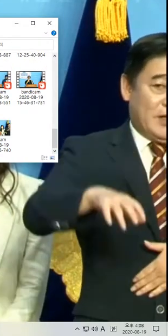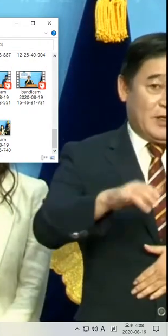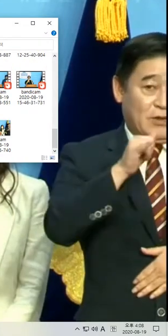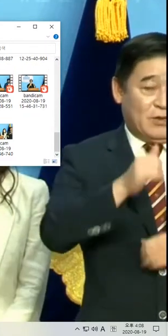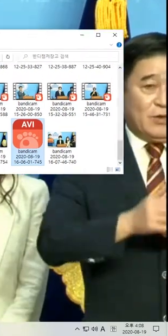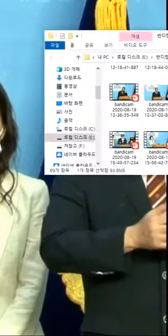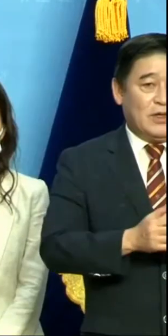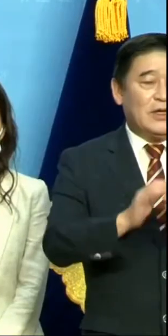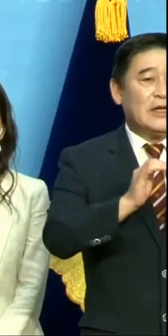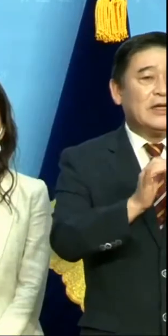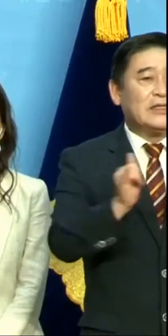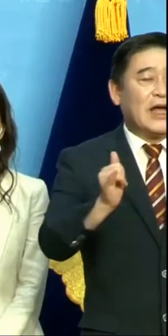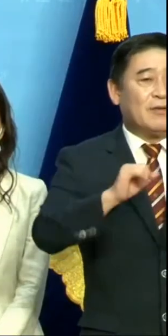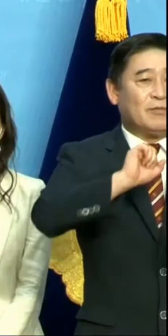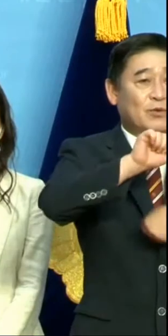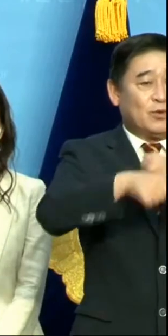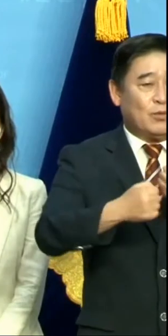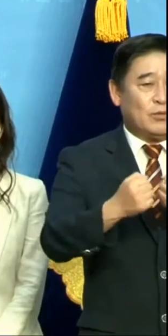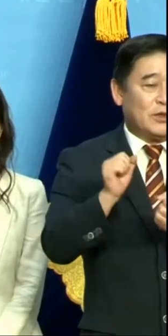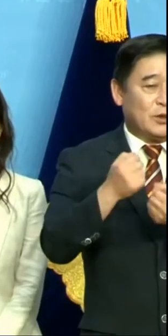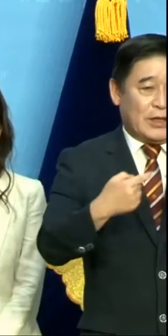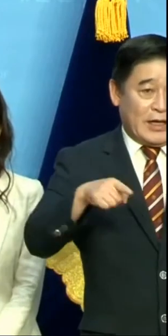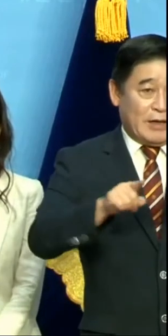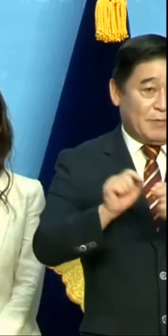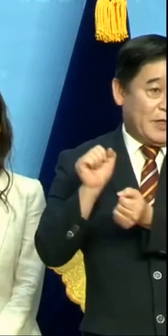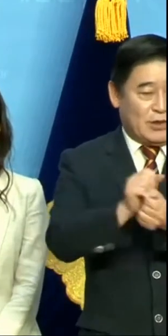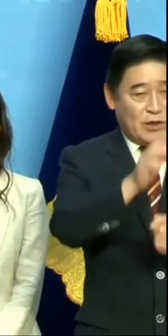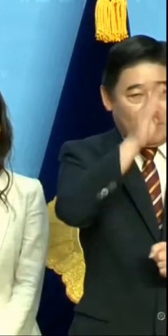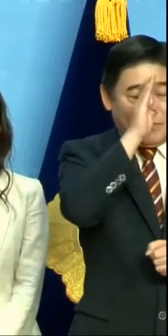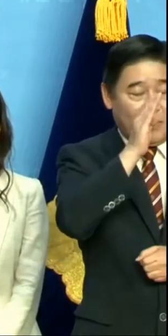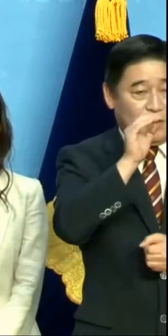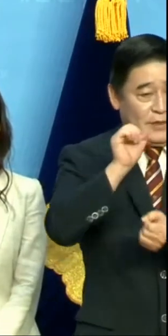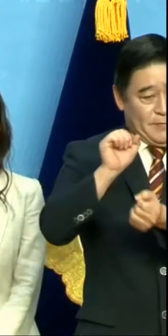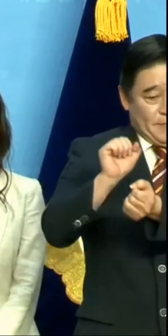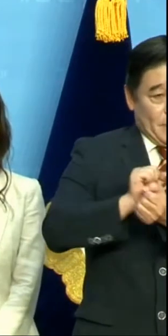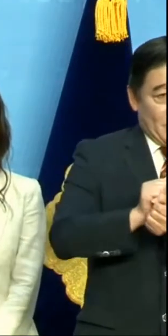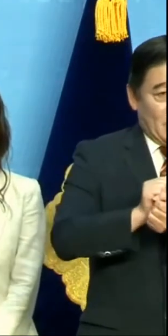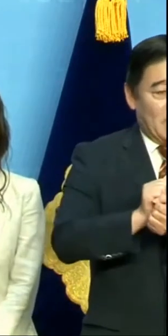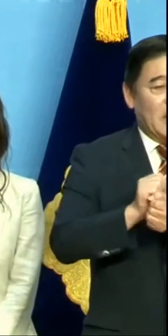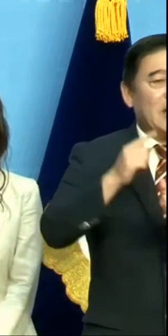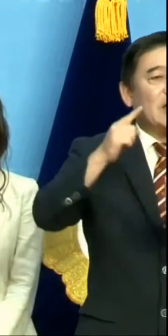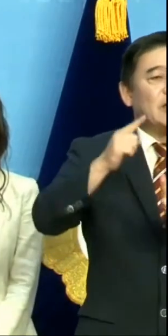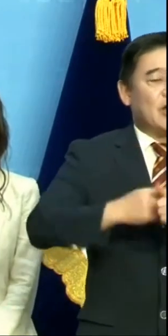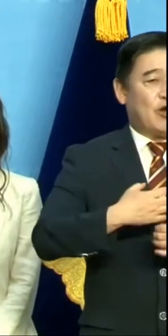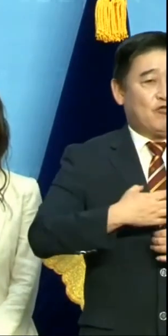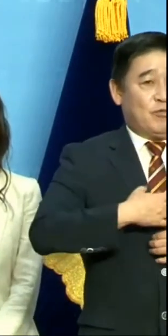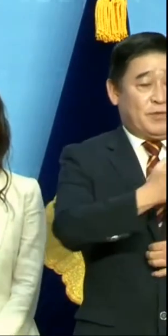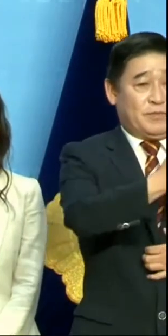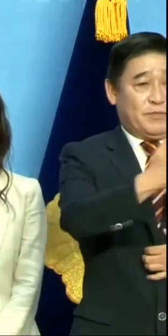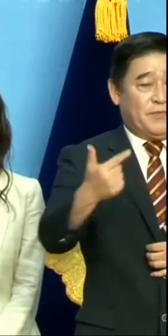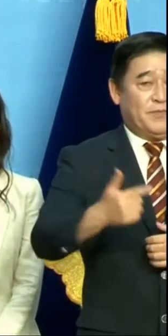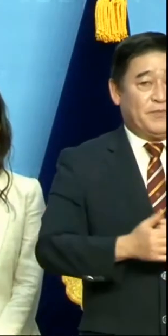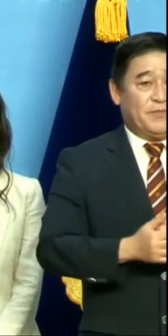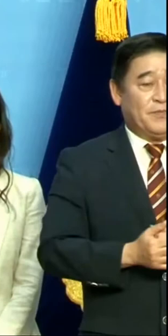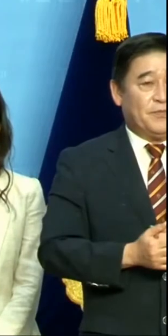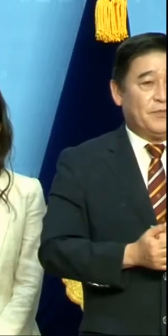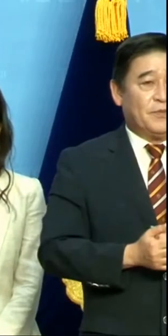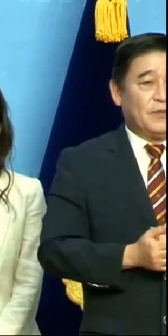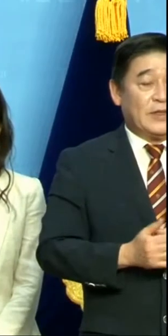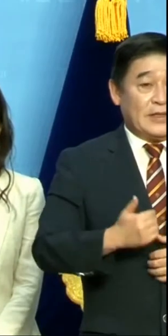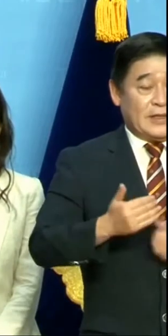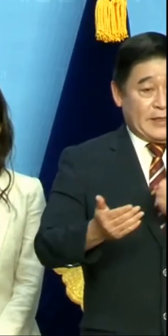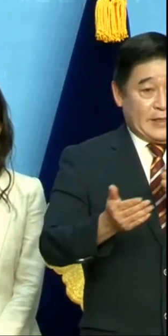인수 공통 감염병 발생 과 생태계 교란 의 위험을 높이고 있습니다 이에 본